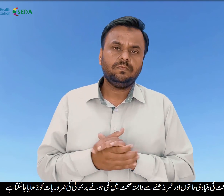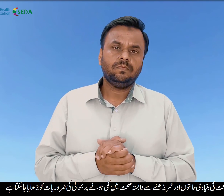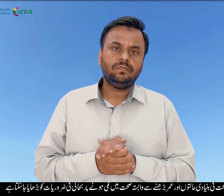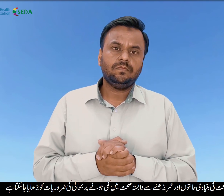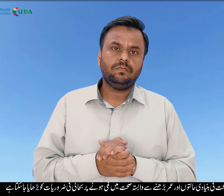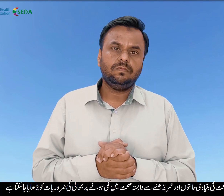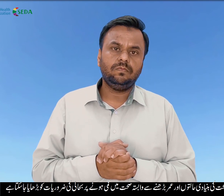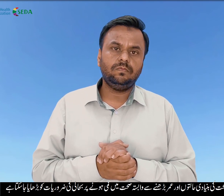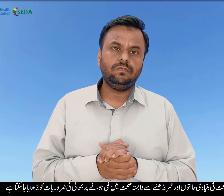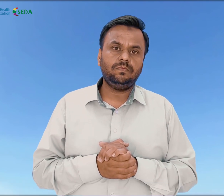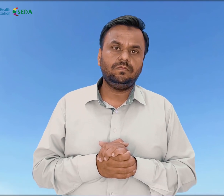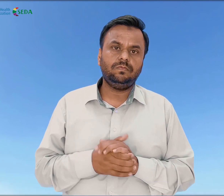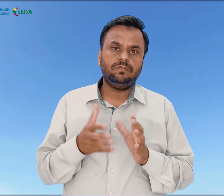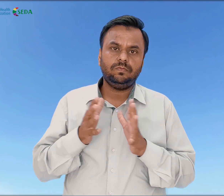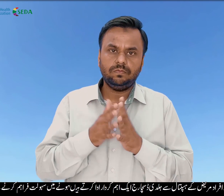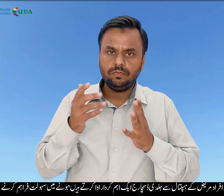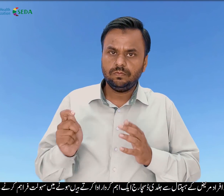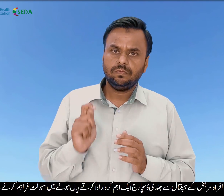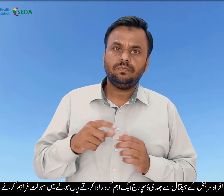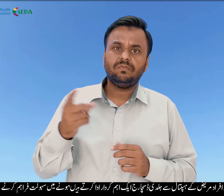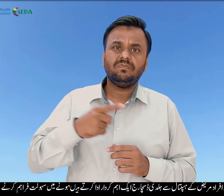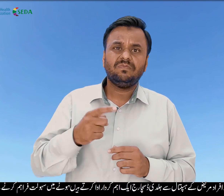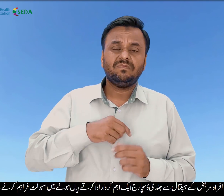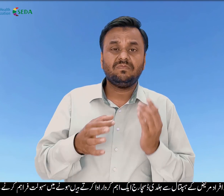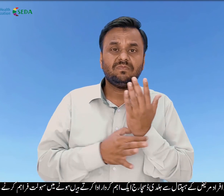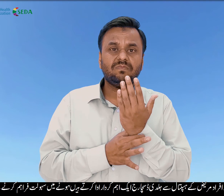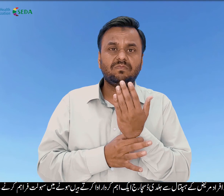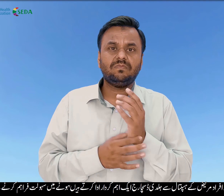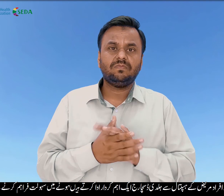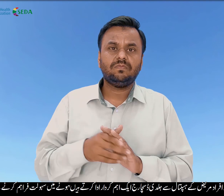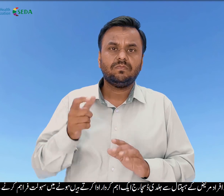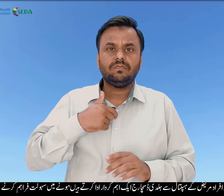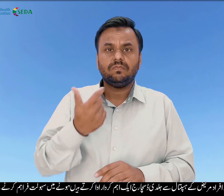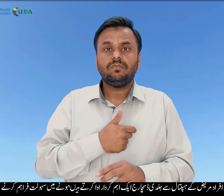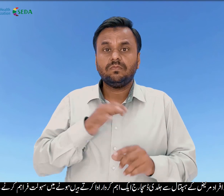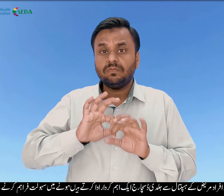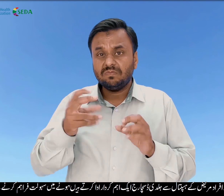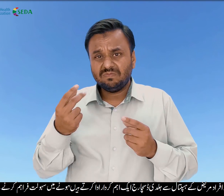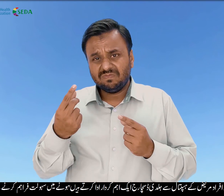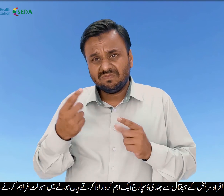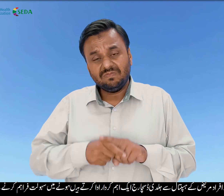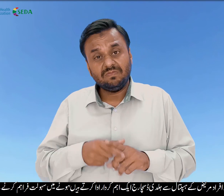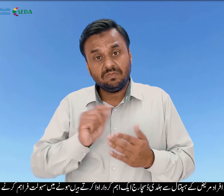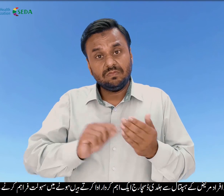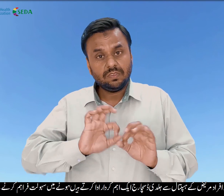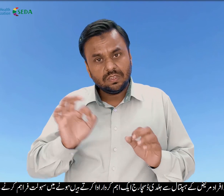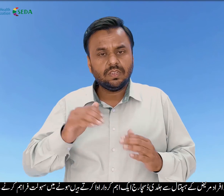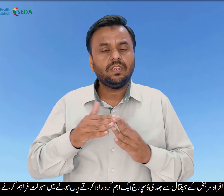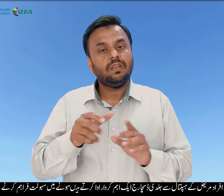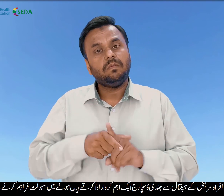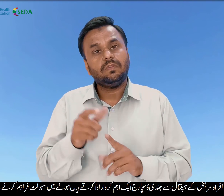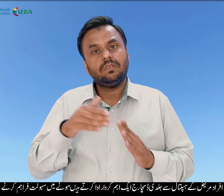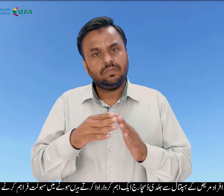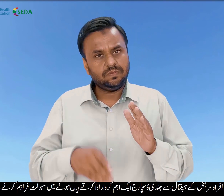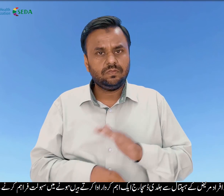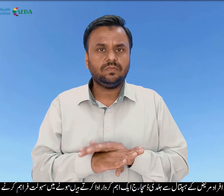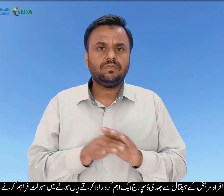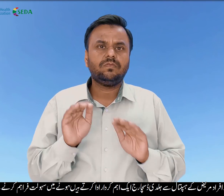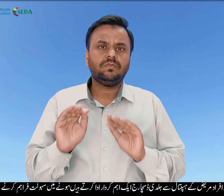ہے۔ بحالی کے پیشہ ور افراد مریض کے ہسپتال سے جلدی ڈسچارج ہونے میں